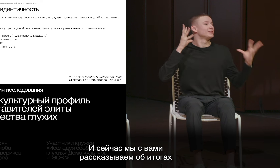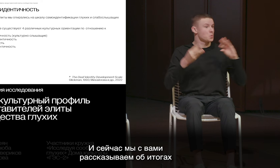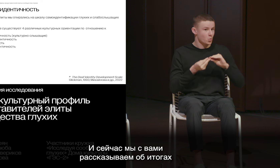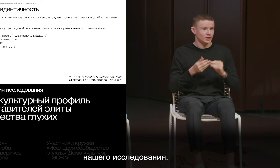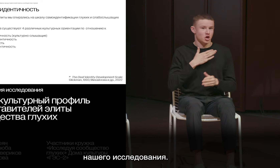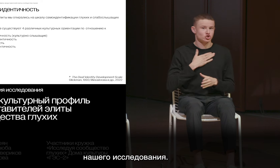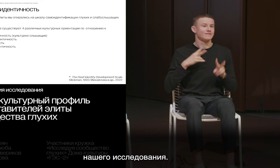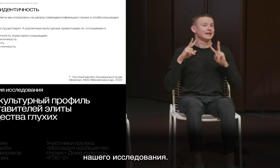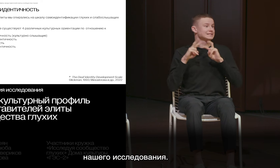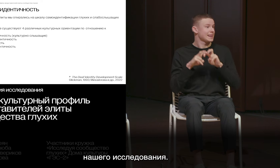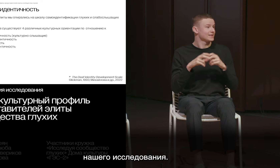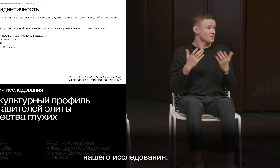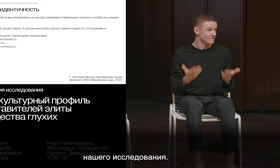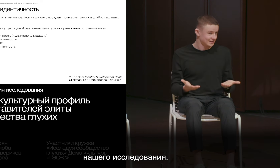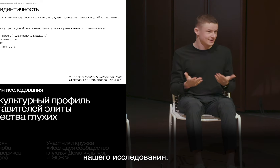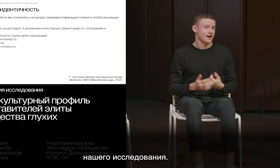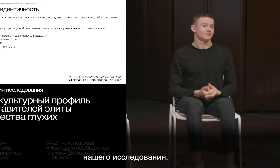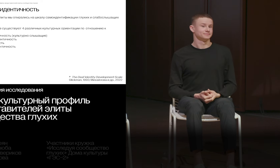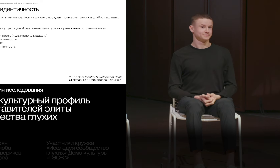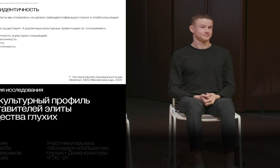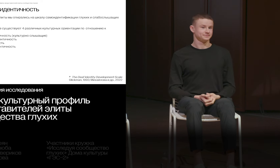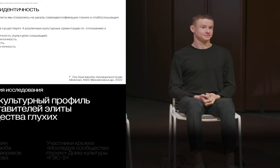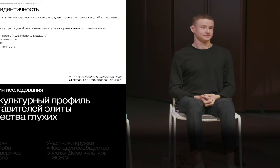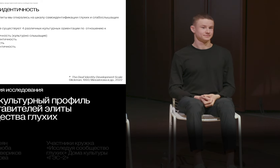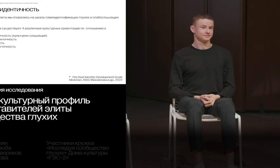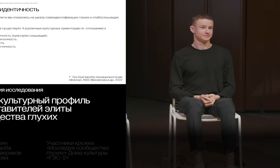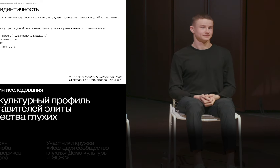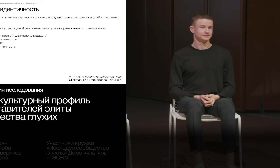вами расскажем об итогах нашего исследования, которые мы провели.